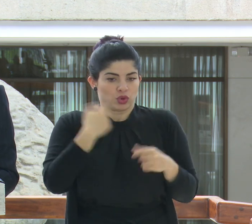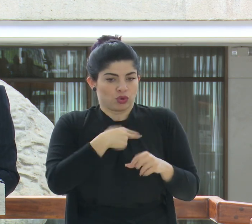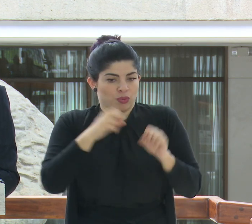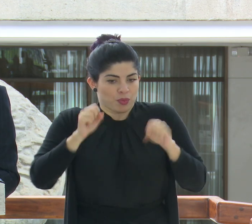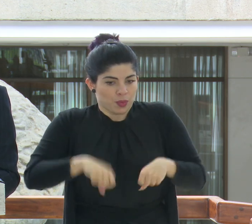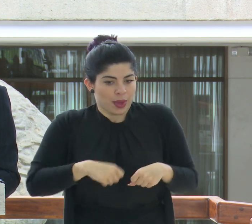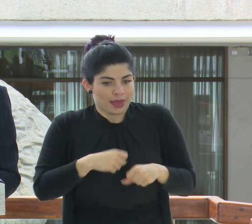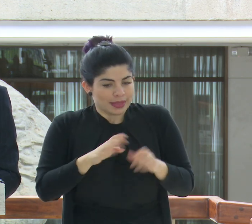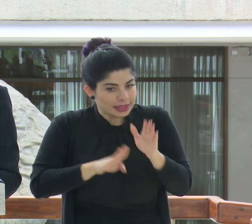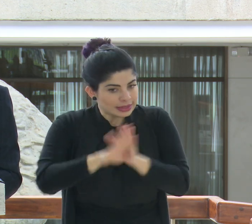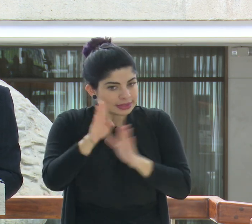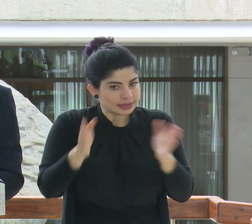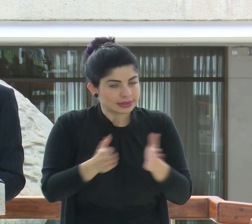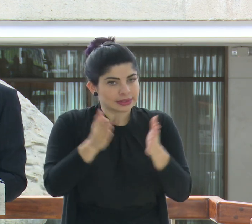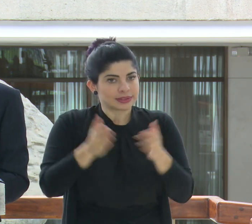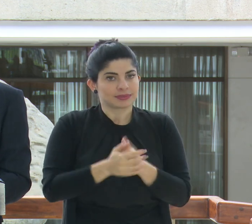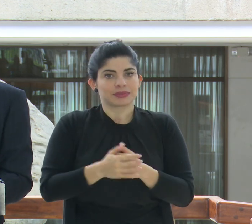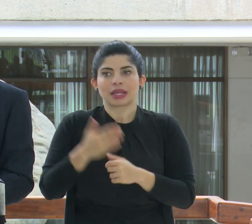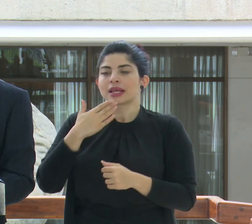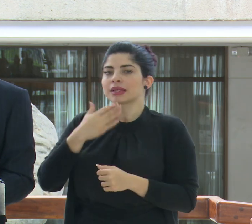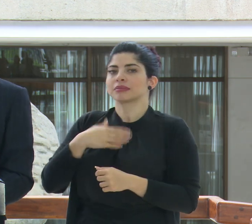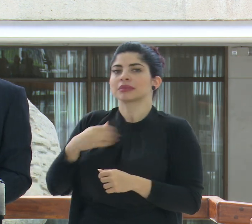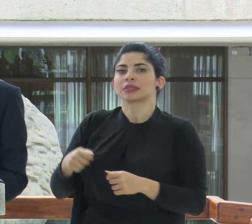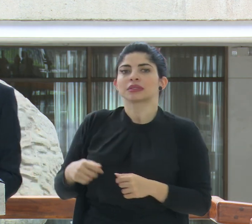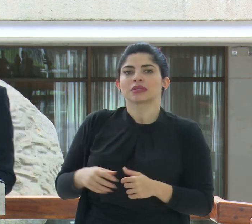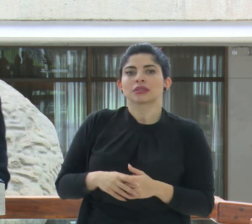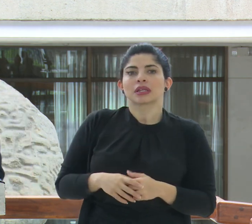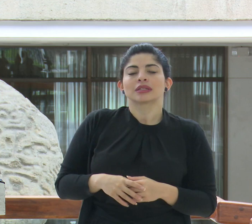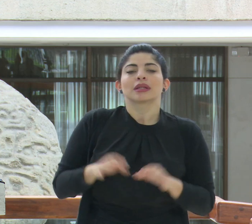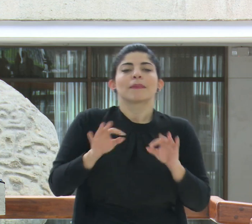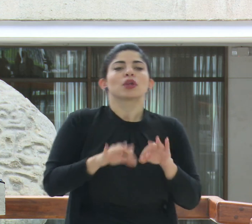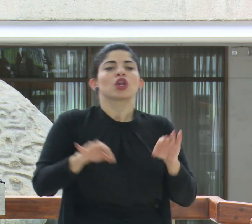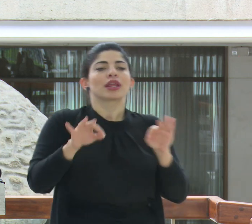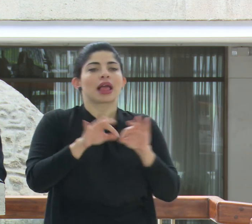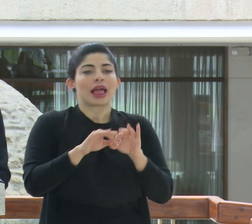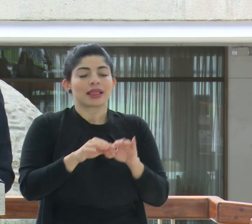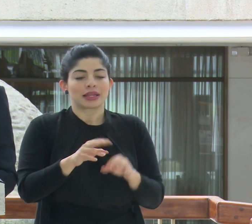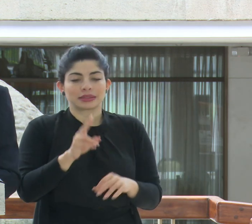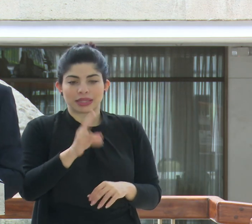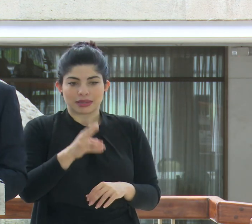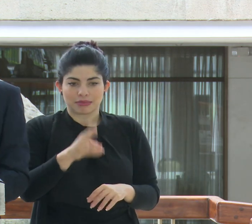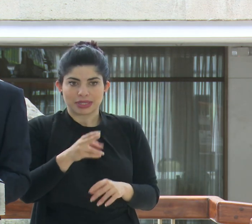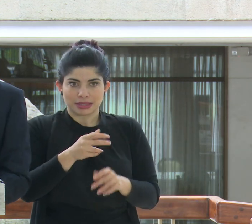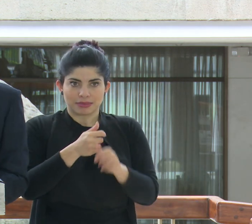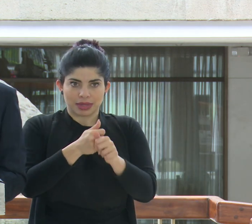podemos hacer despegar para casa. Gracias, señor presidente. Las prioridades, en esa misma línea.